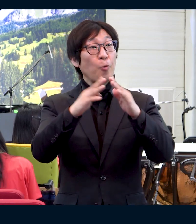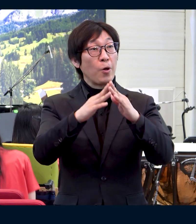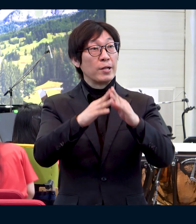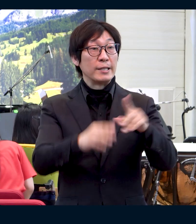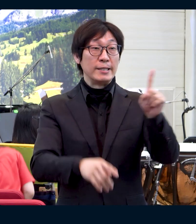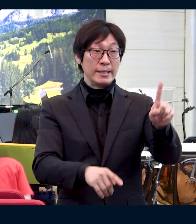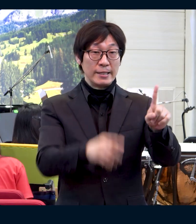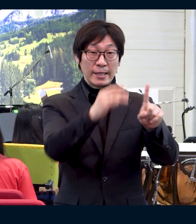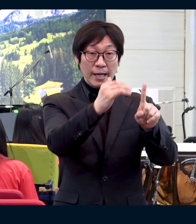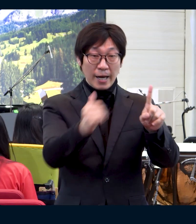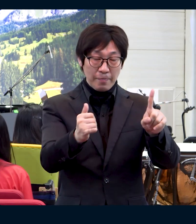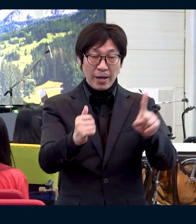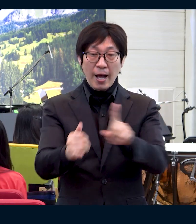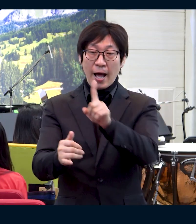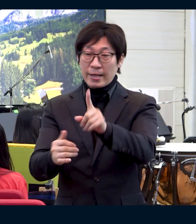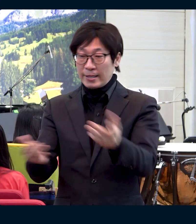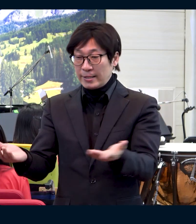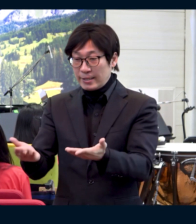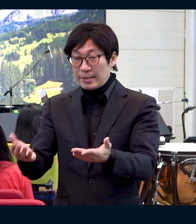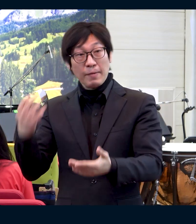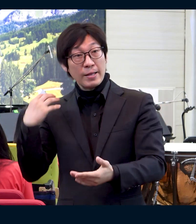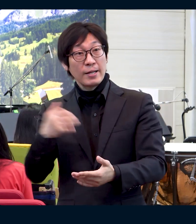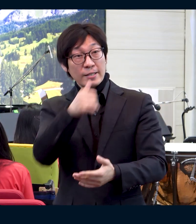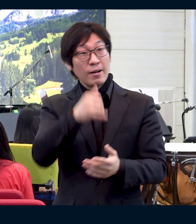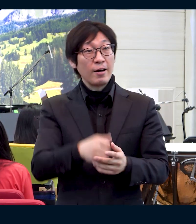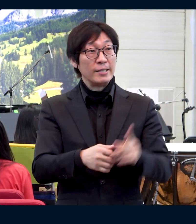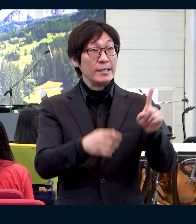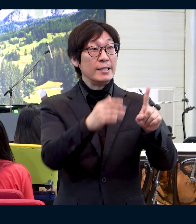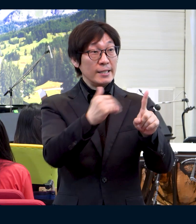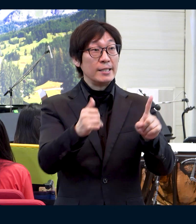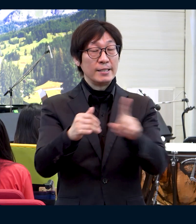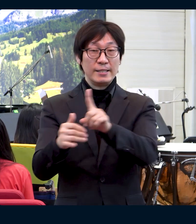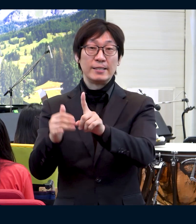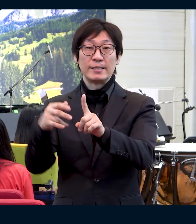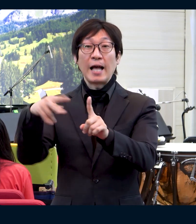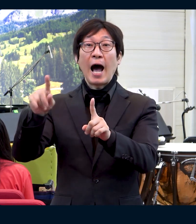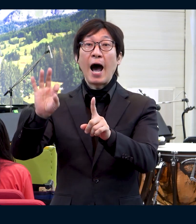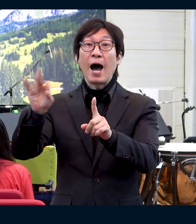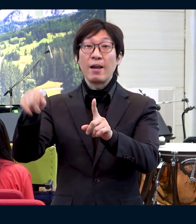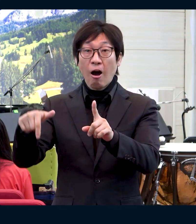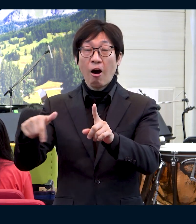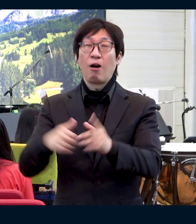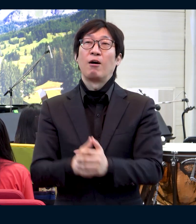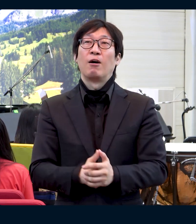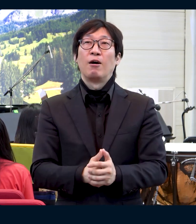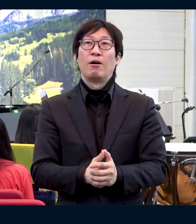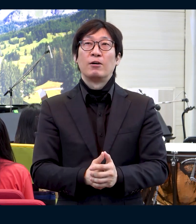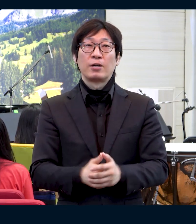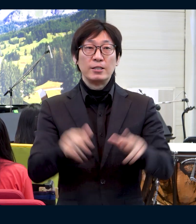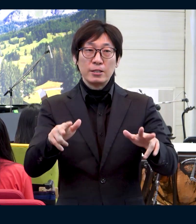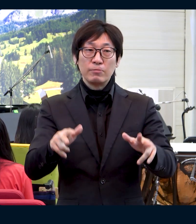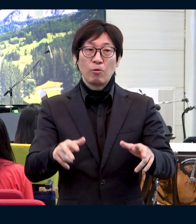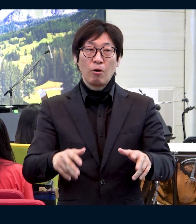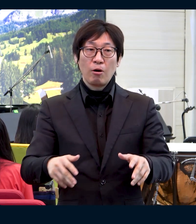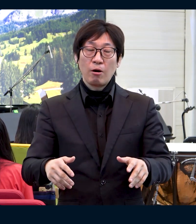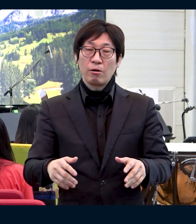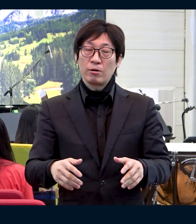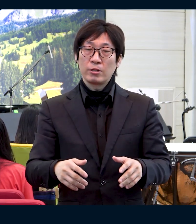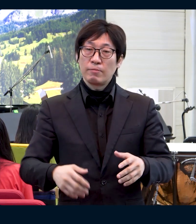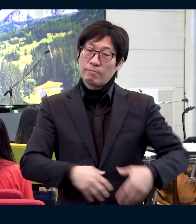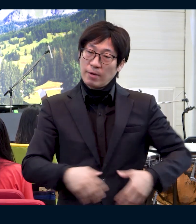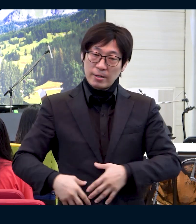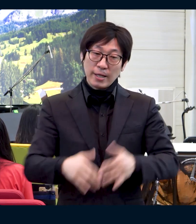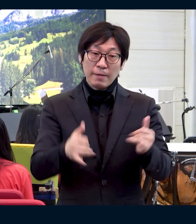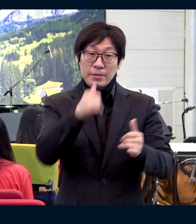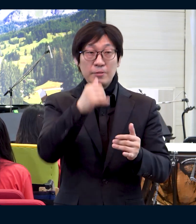1인 1사역을 반드시 해야 되지 않을까 저는 생각하는데 아직까지 내가 무슨 사역을 해야 될지 결정하지 못하신 분들, 그분들한테